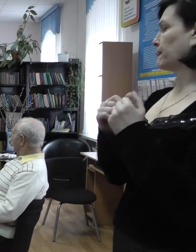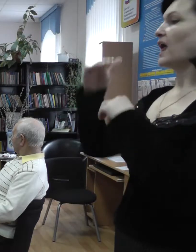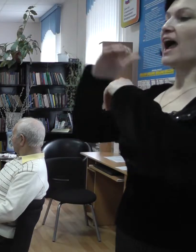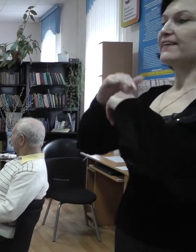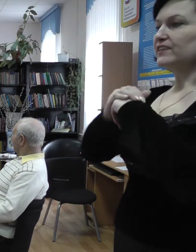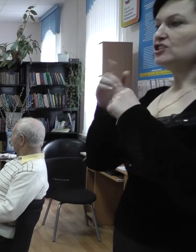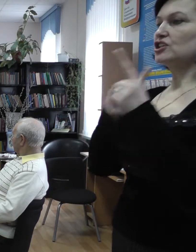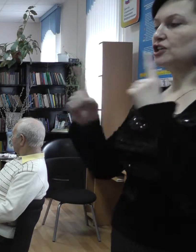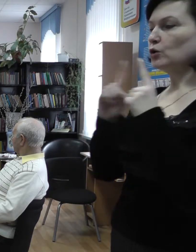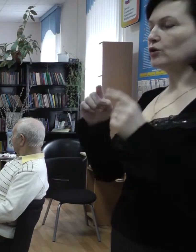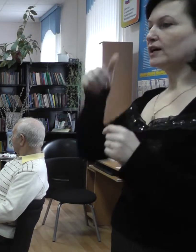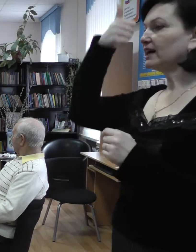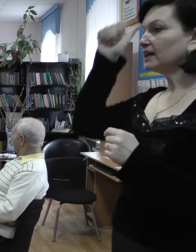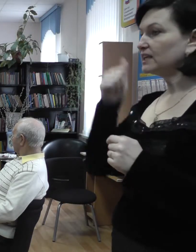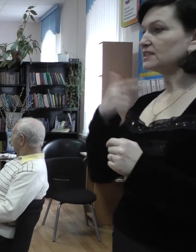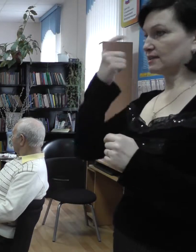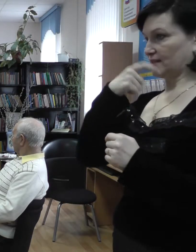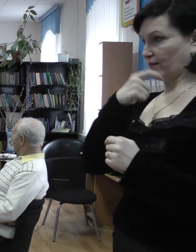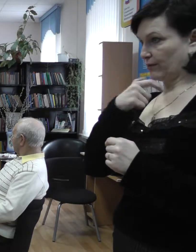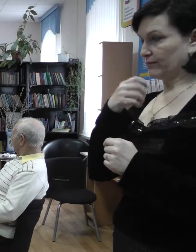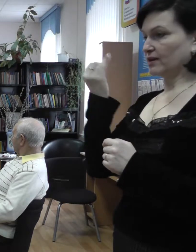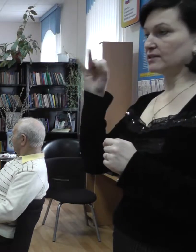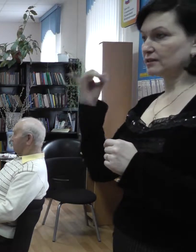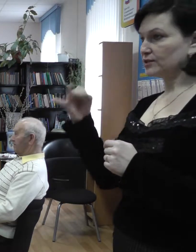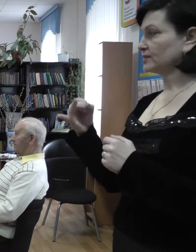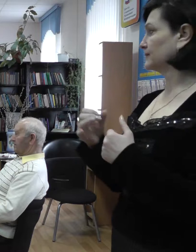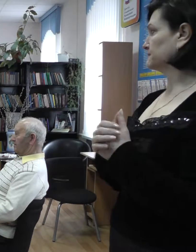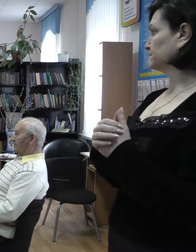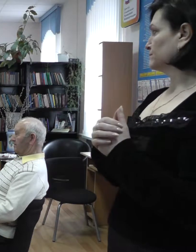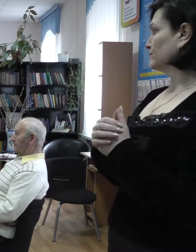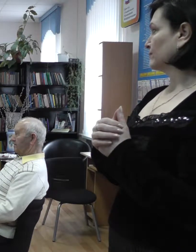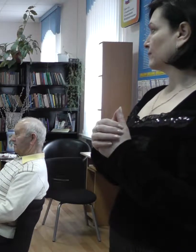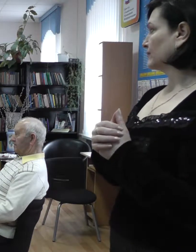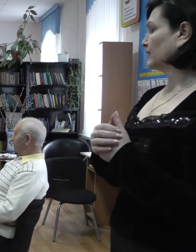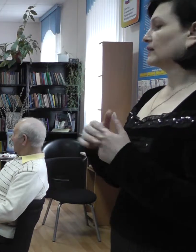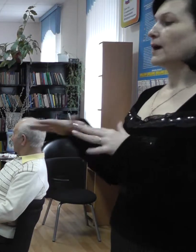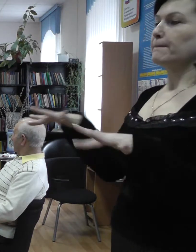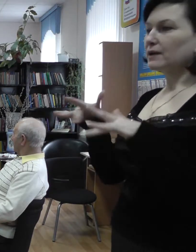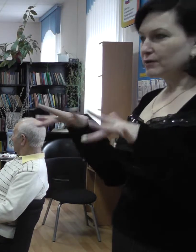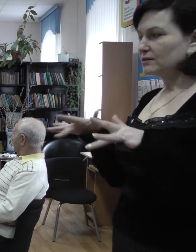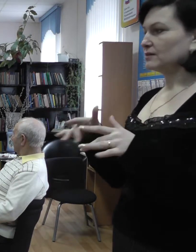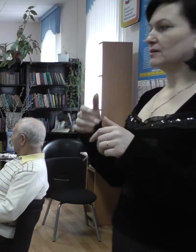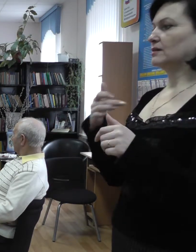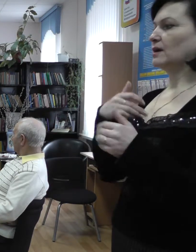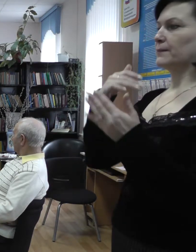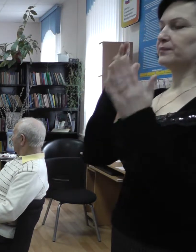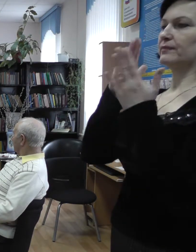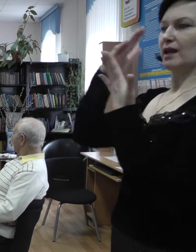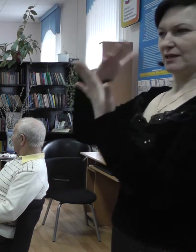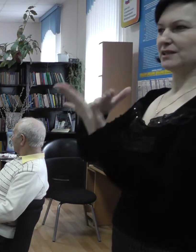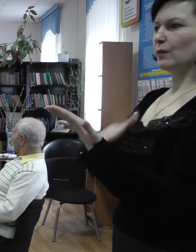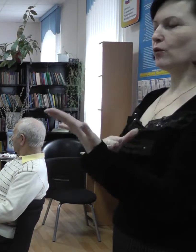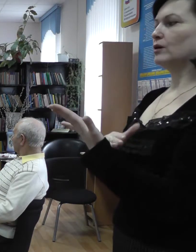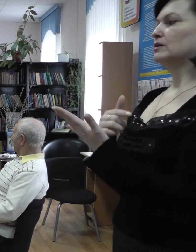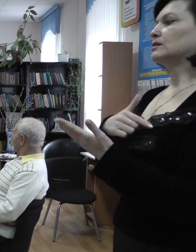Вечер, диалог, Греция, Ставрополь, историческое наследие. Но в данное мероприятие я осветила те темы, возможно,